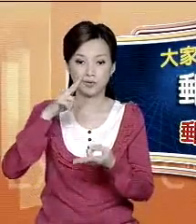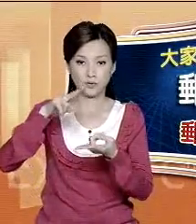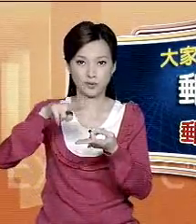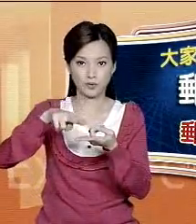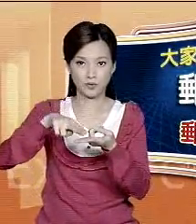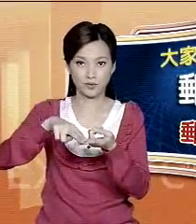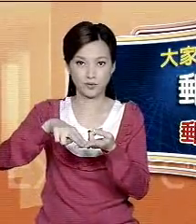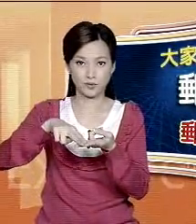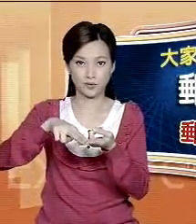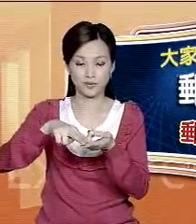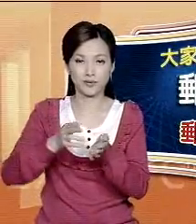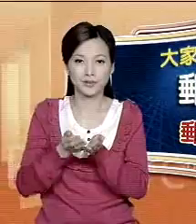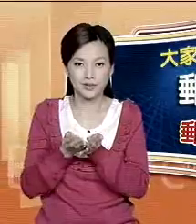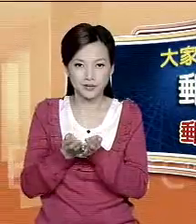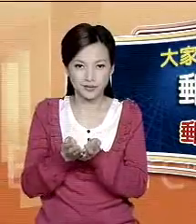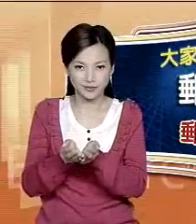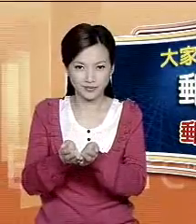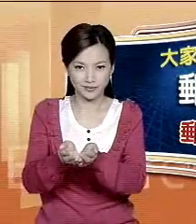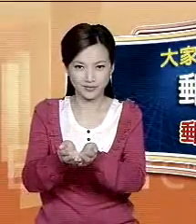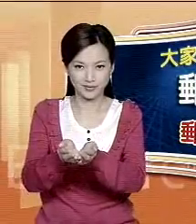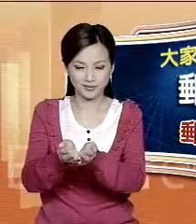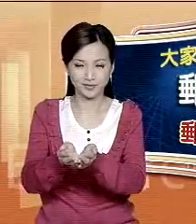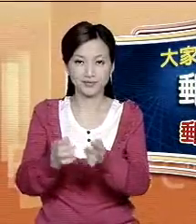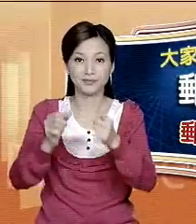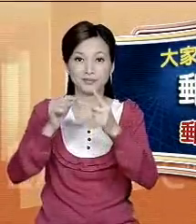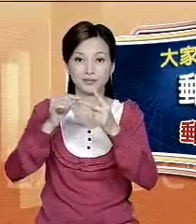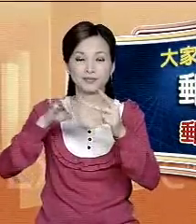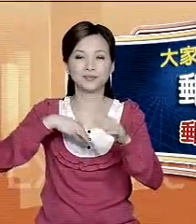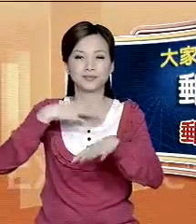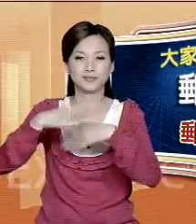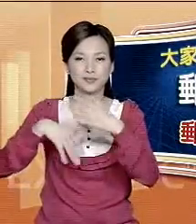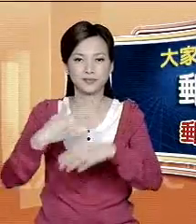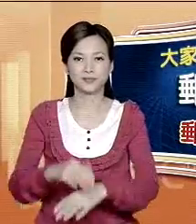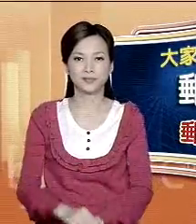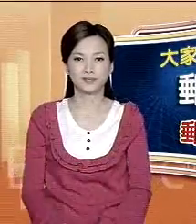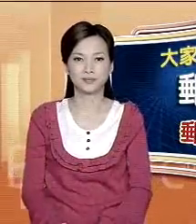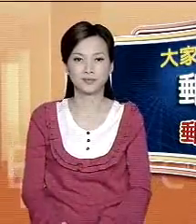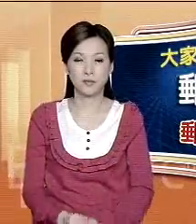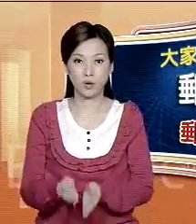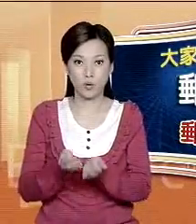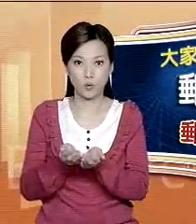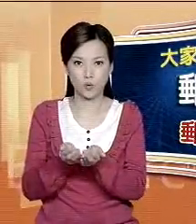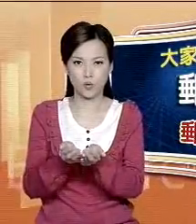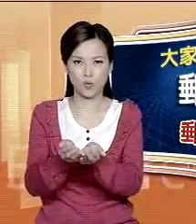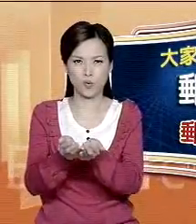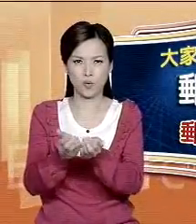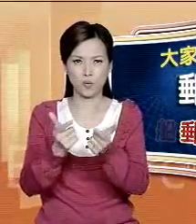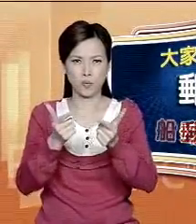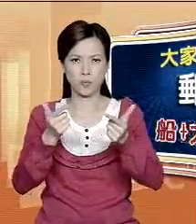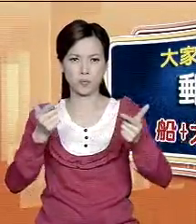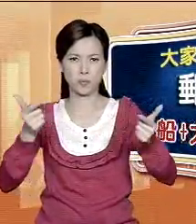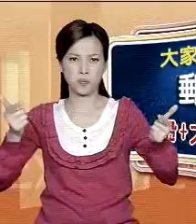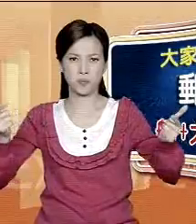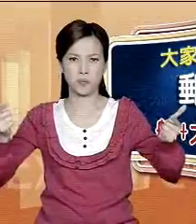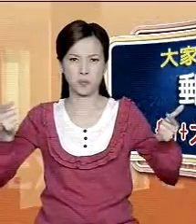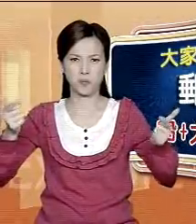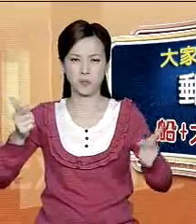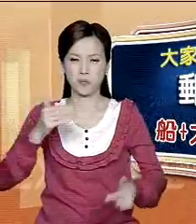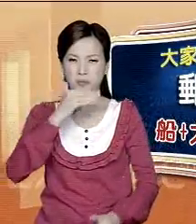粘贴邮票的动作是游，加上船的手语就是游轮。另外也可以比船很大